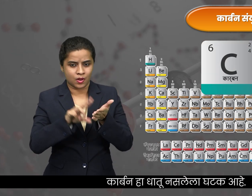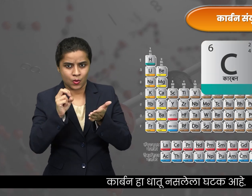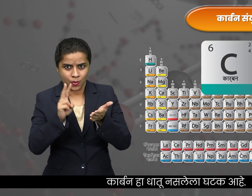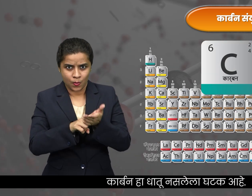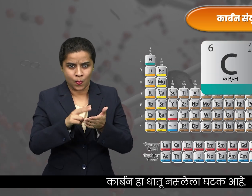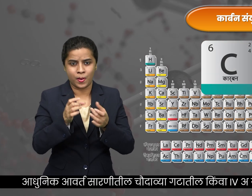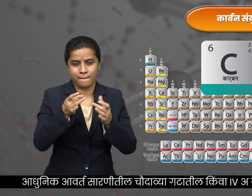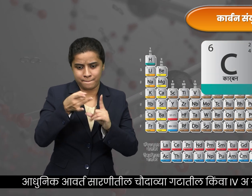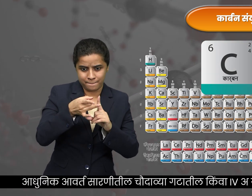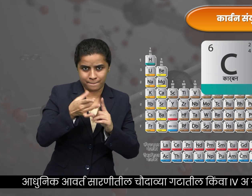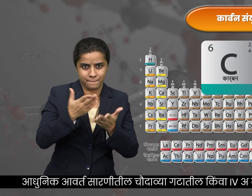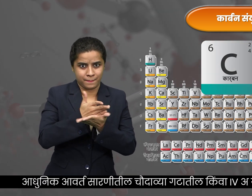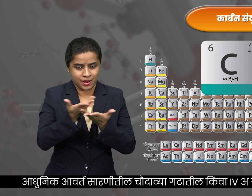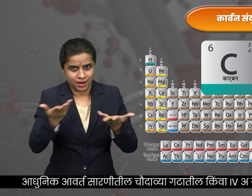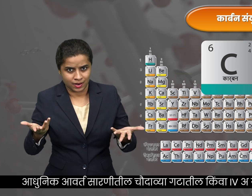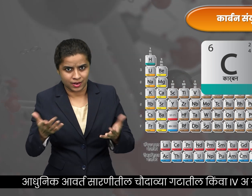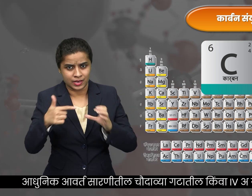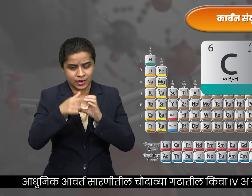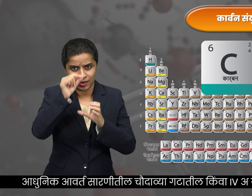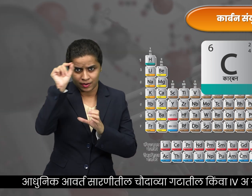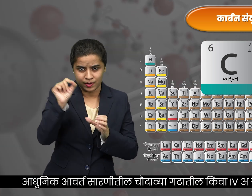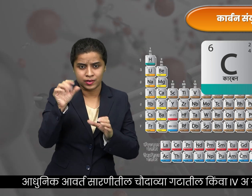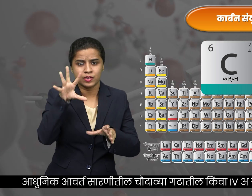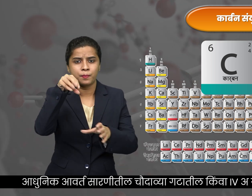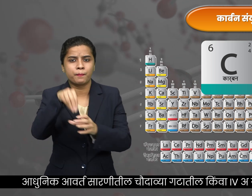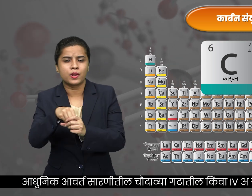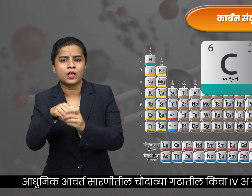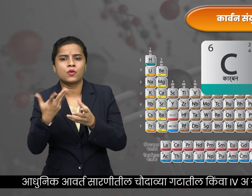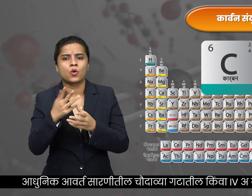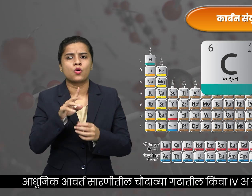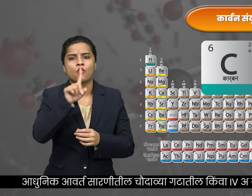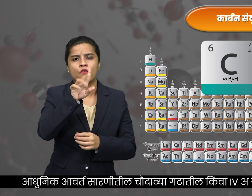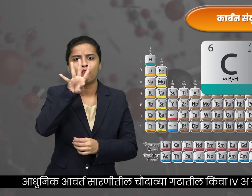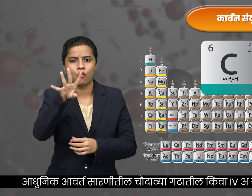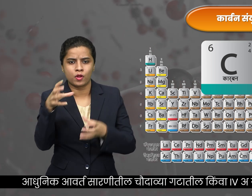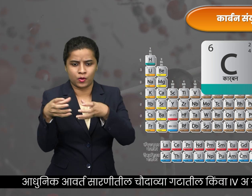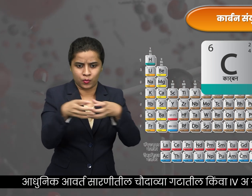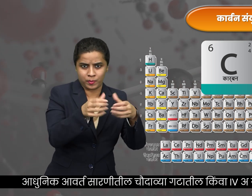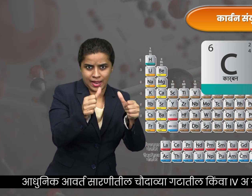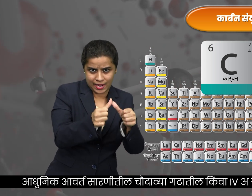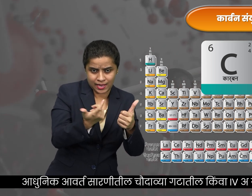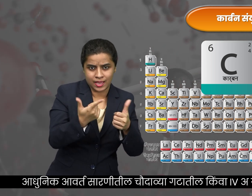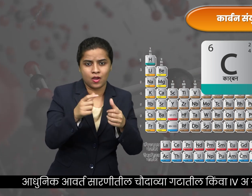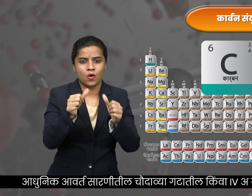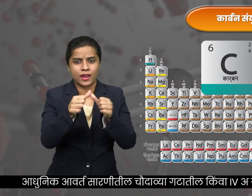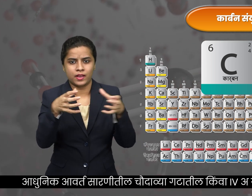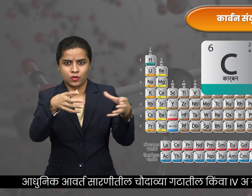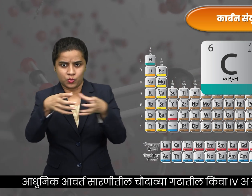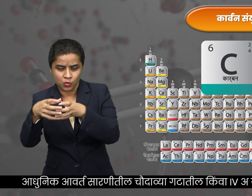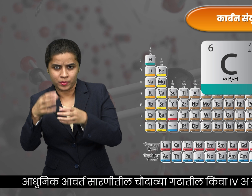आहे. आधुनिक आवर्त सारणीतील 14व्या गटातील किंवा IV गटाशी संबंधित आहे.